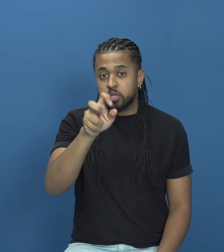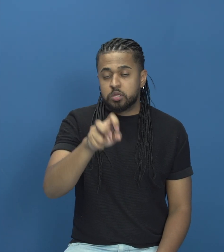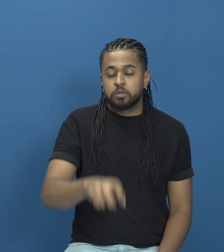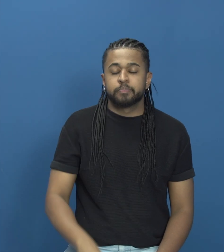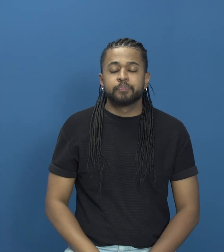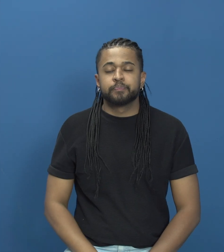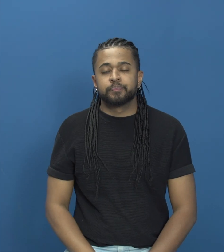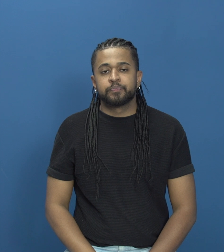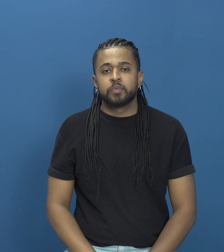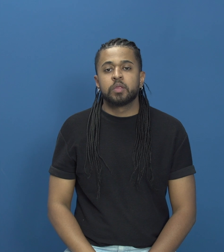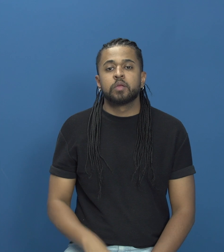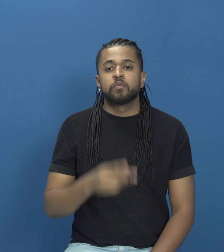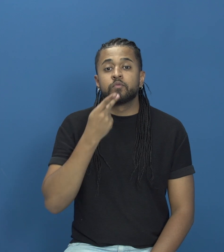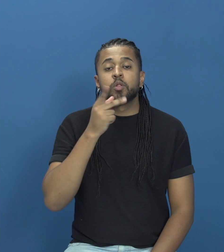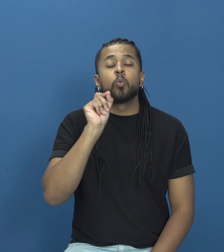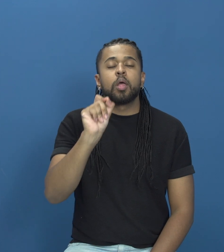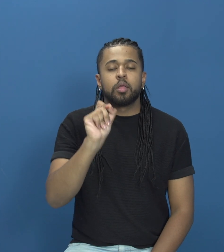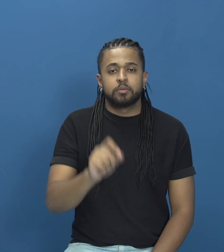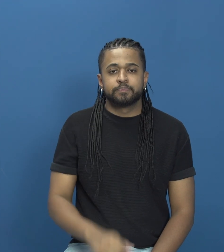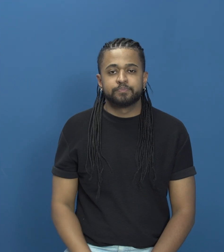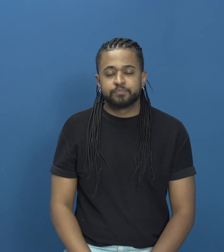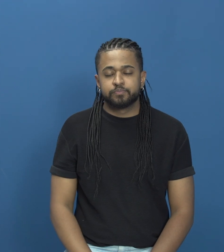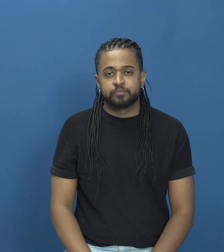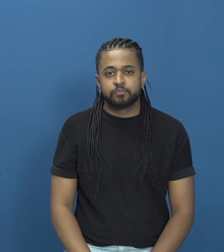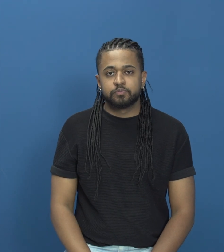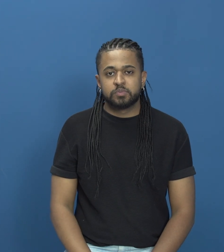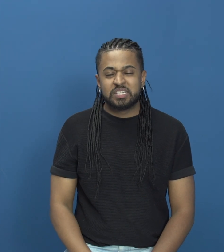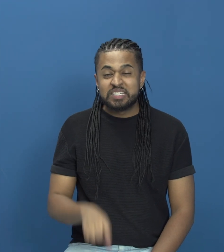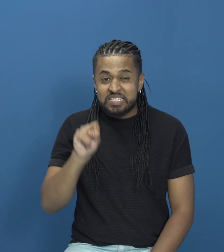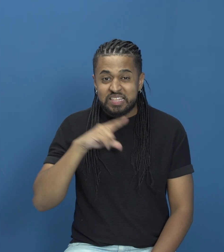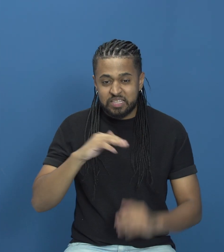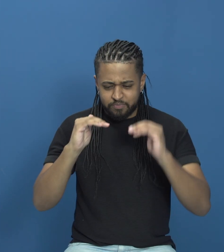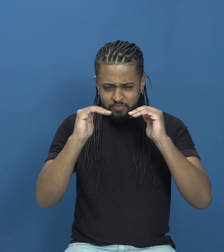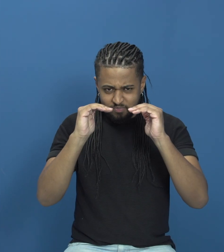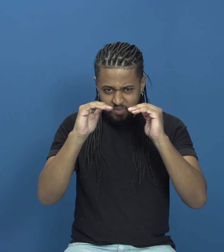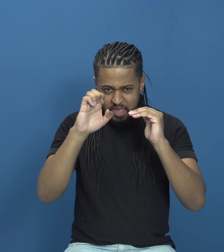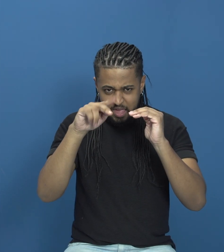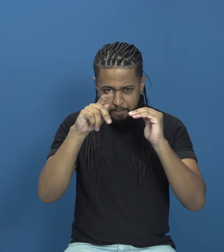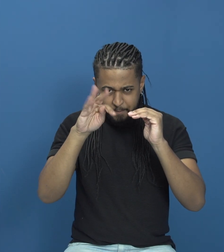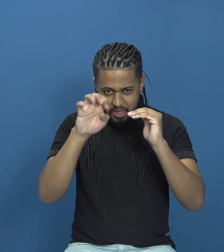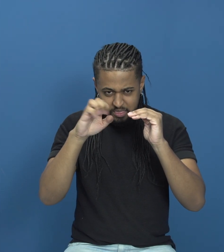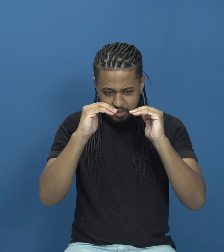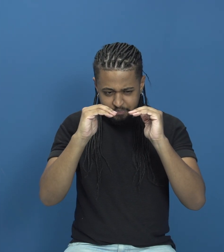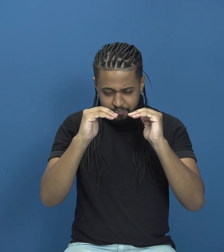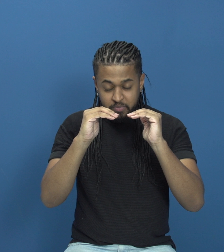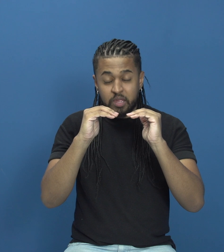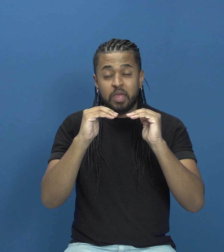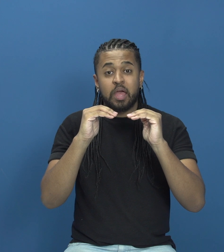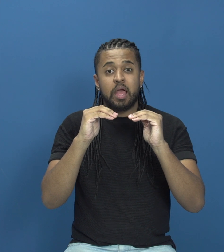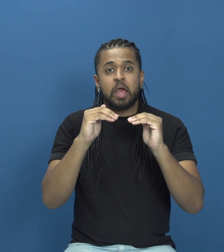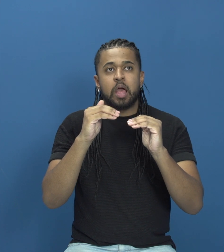13.184/2015, a qual estabelece que, abre aspas, no caso de empate do processo seletivo,